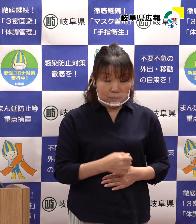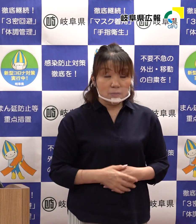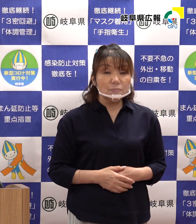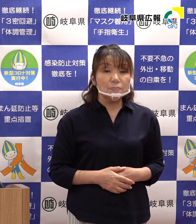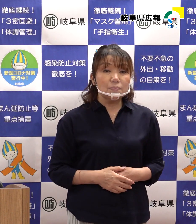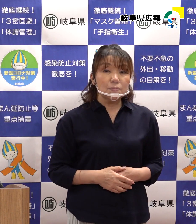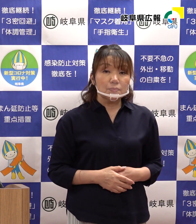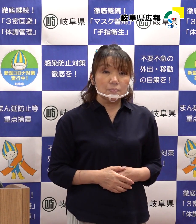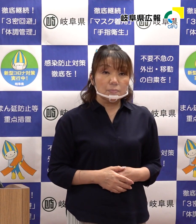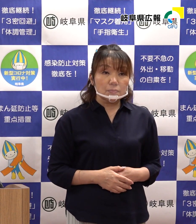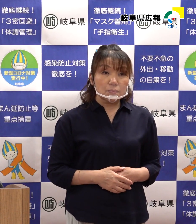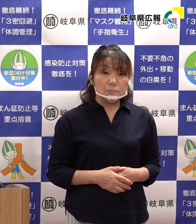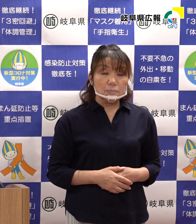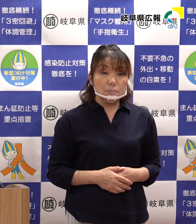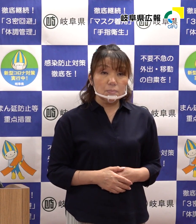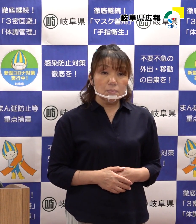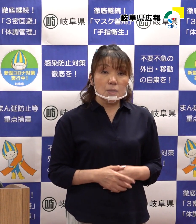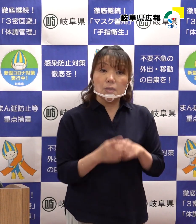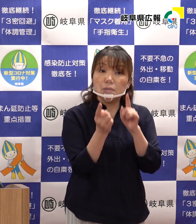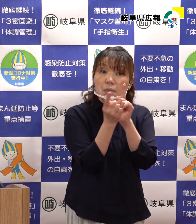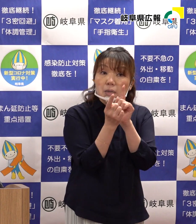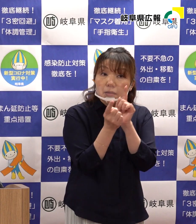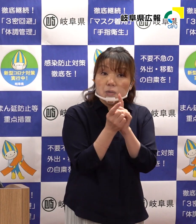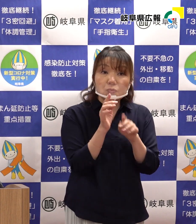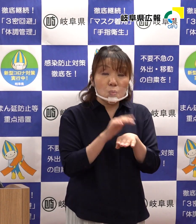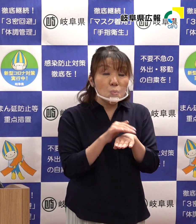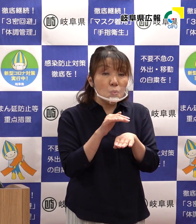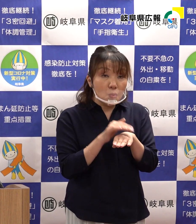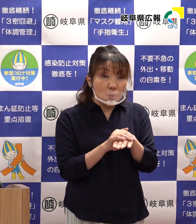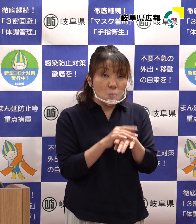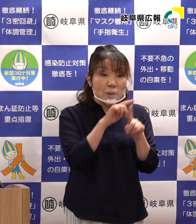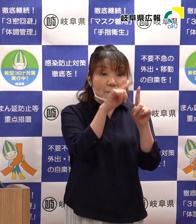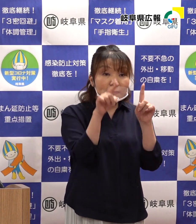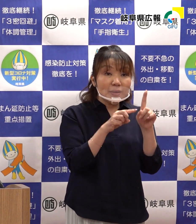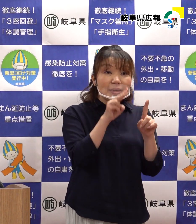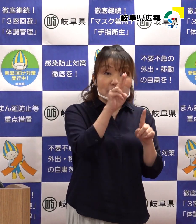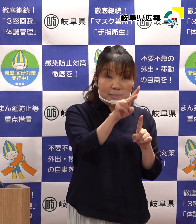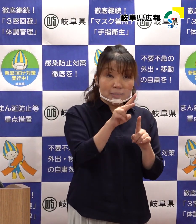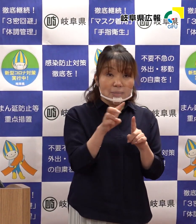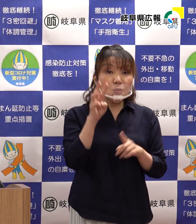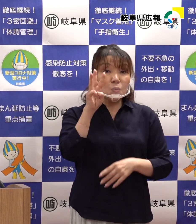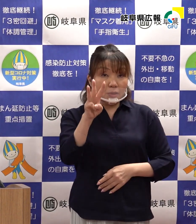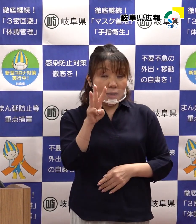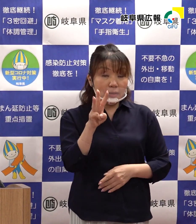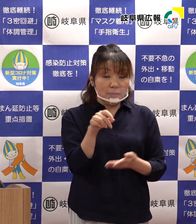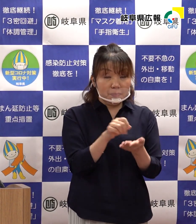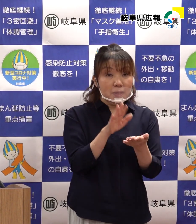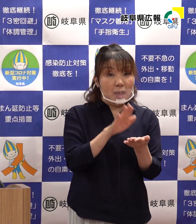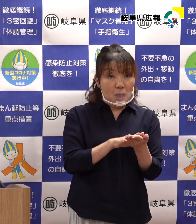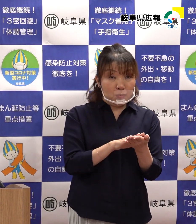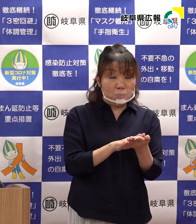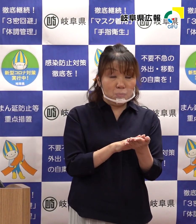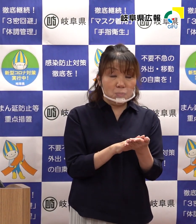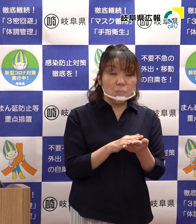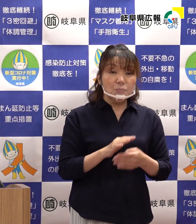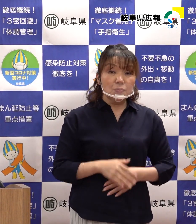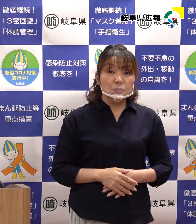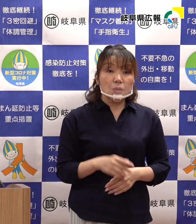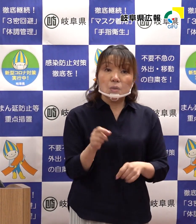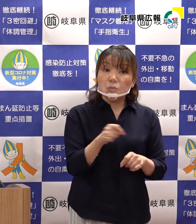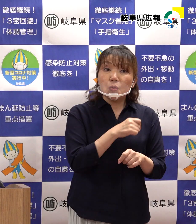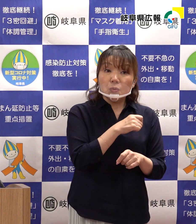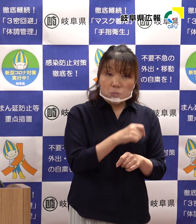ているところで、ございます。で、対策につきましては、この2ページ目と3ページ目に書いておりますけれども、特